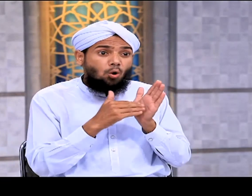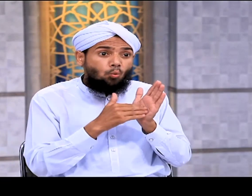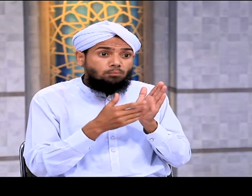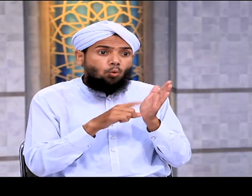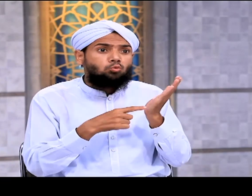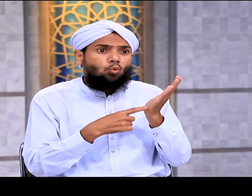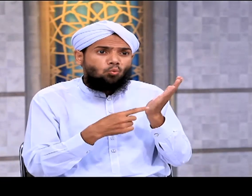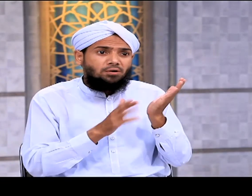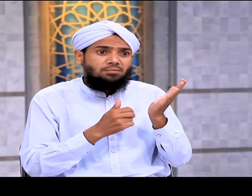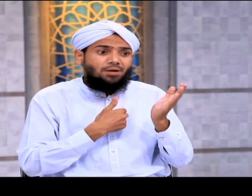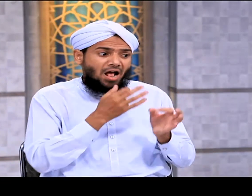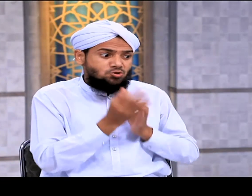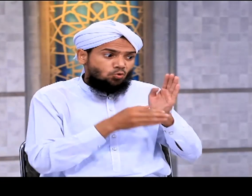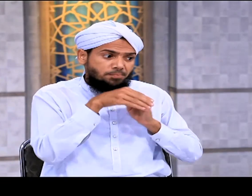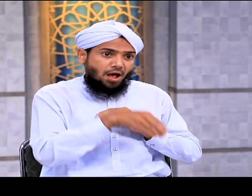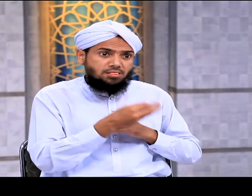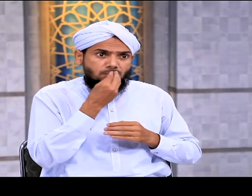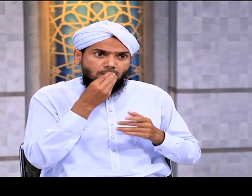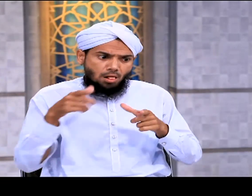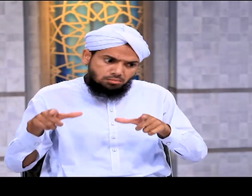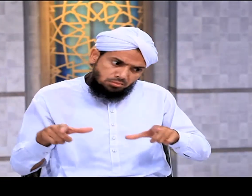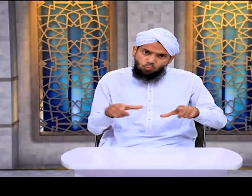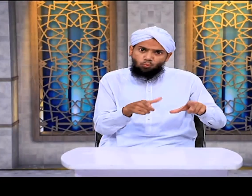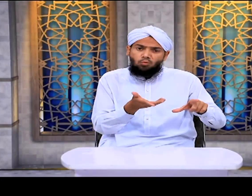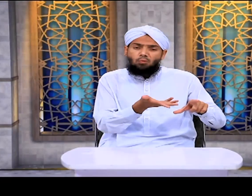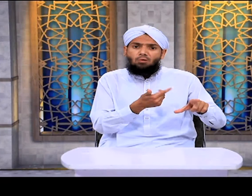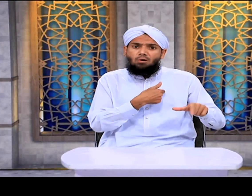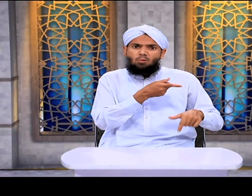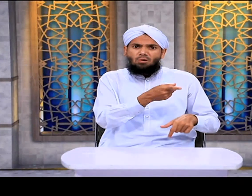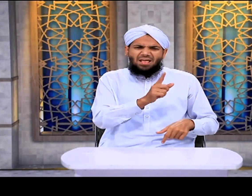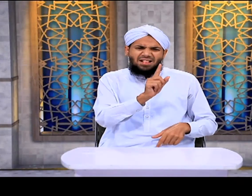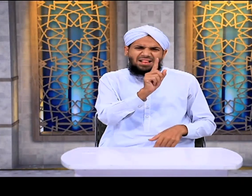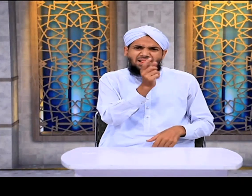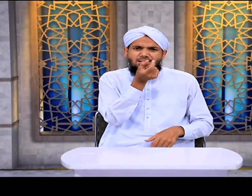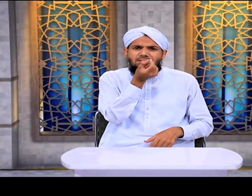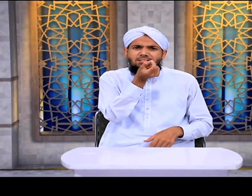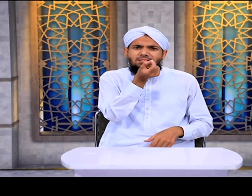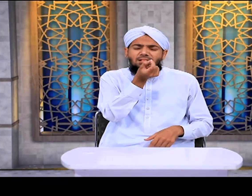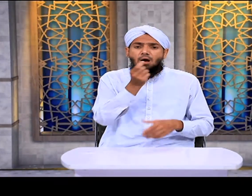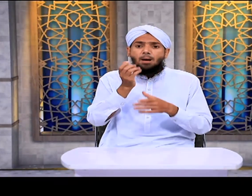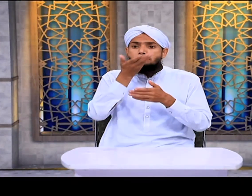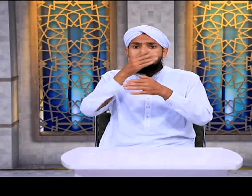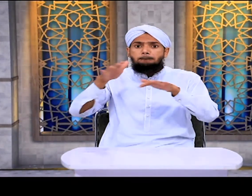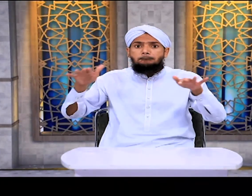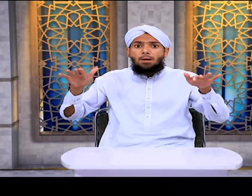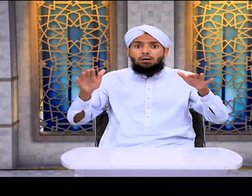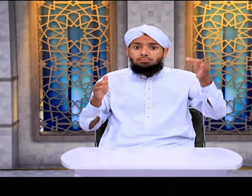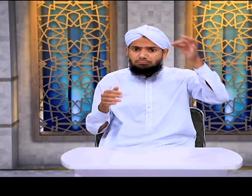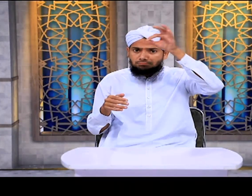جو دوزخیوں کو کھانے کے لیے دیا جائے گا، اس کا ایک قطرہ دنیا کے سمندروں میں گرا دیا جائے تو دنیا